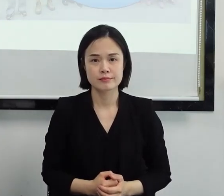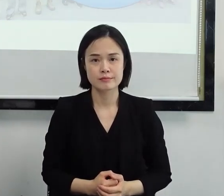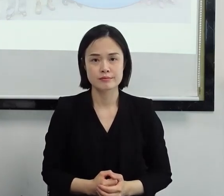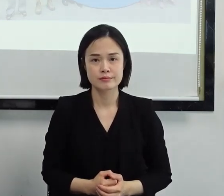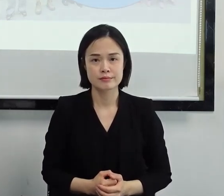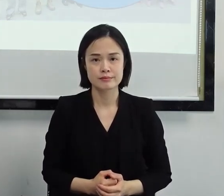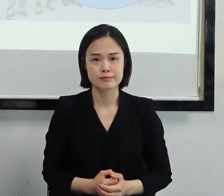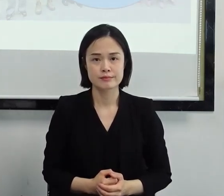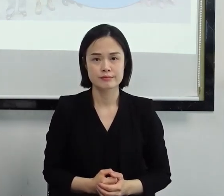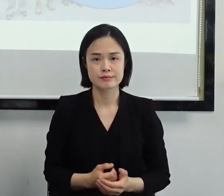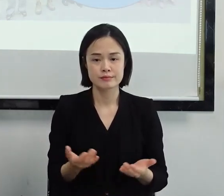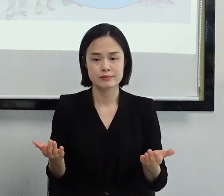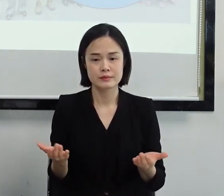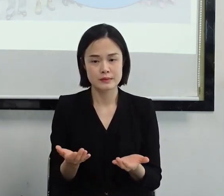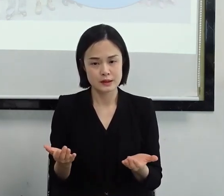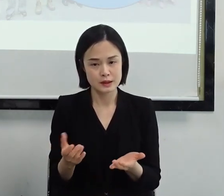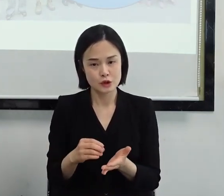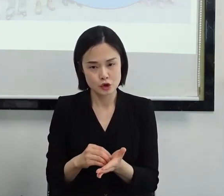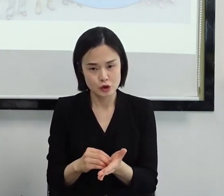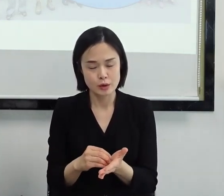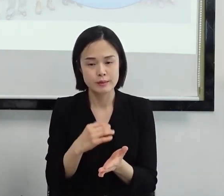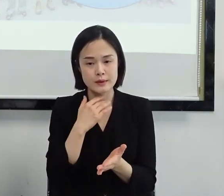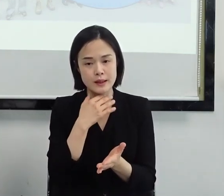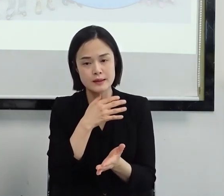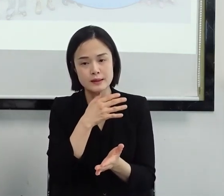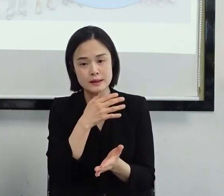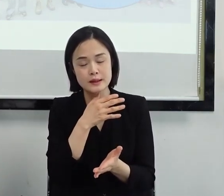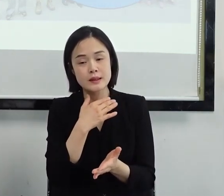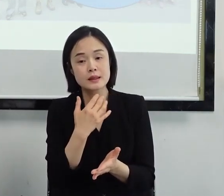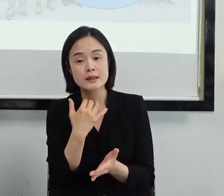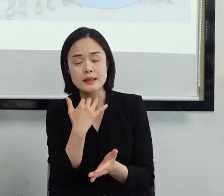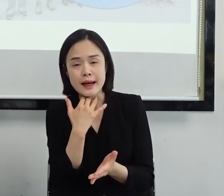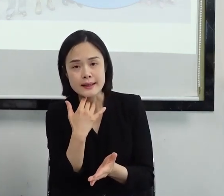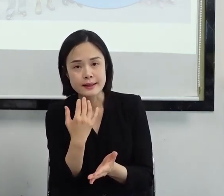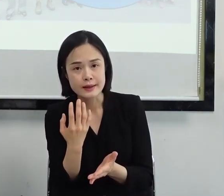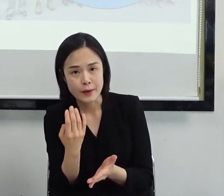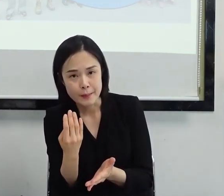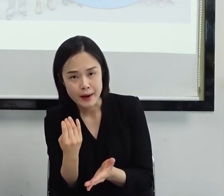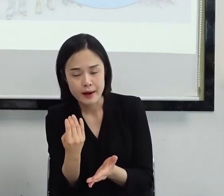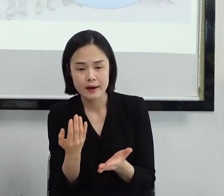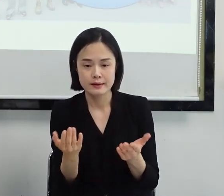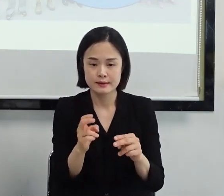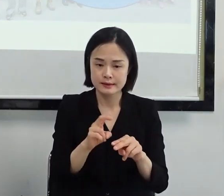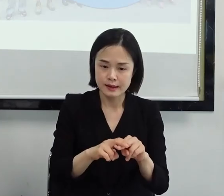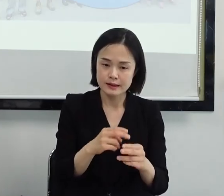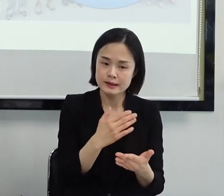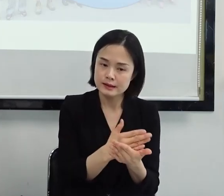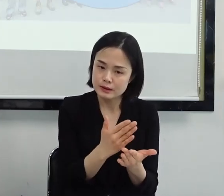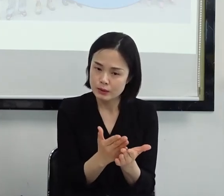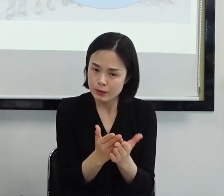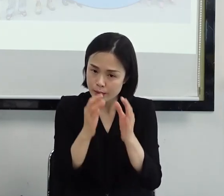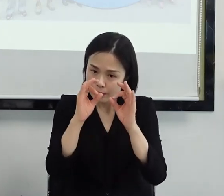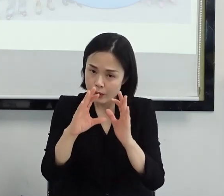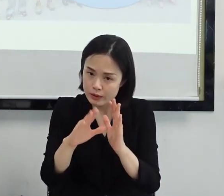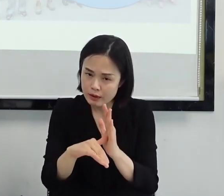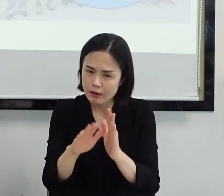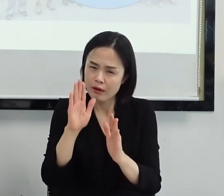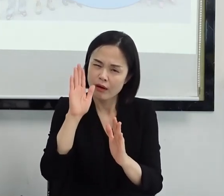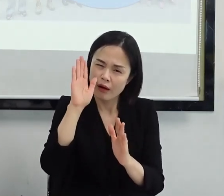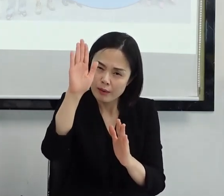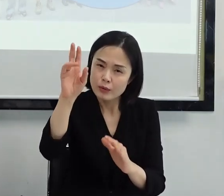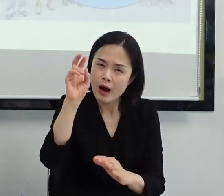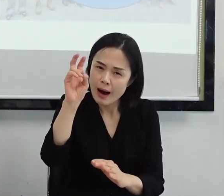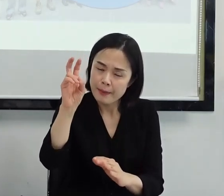일자리 연령이라든가 이런 것들을 다양하게 봤을 때 우리나라는 앞으로도 계속 청년 일자리는 조금